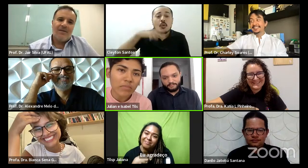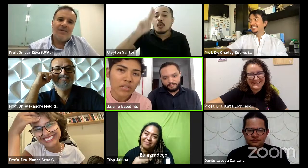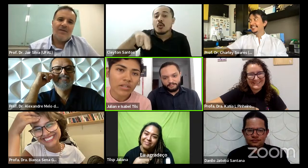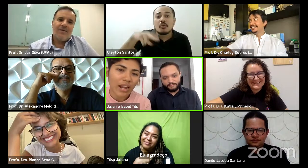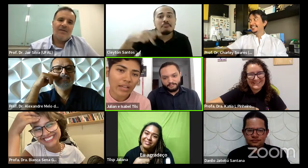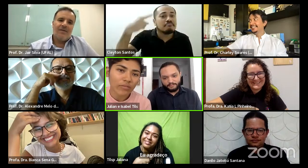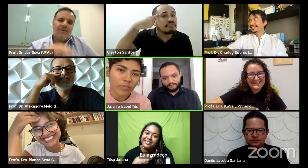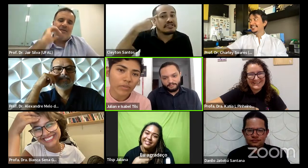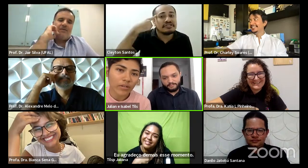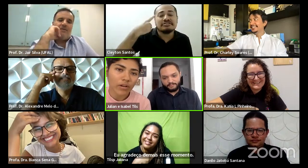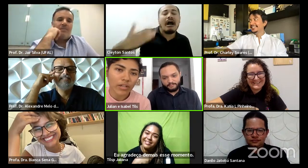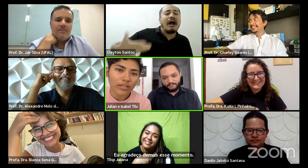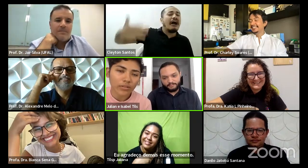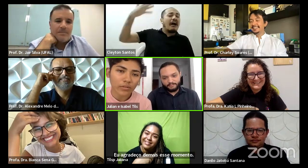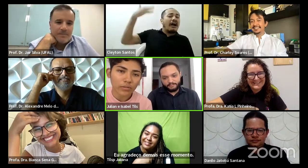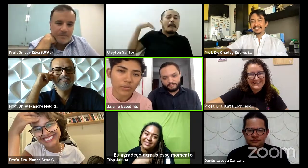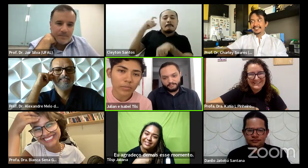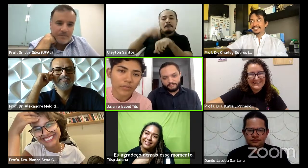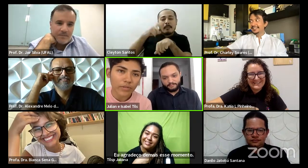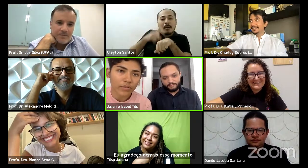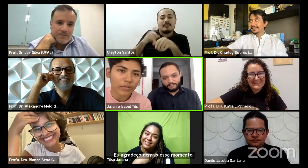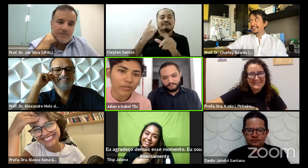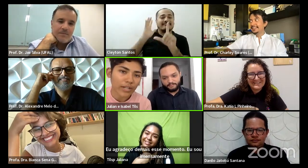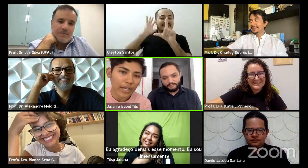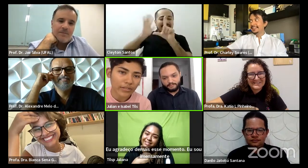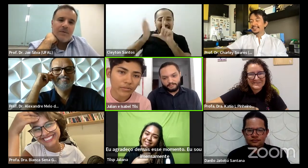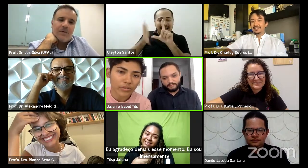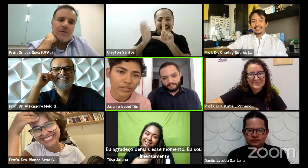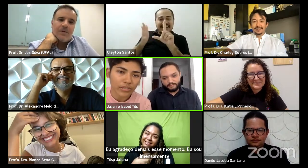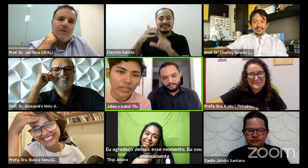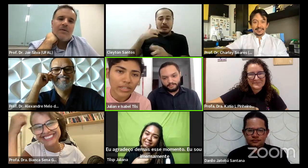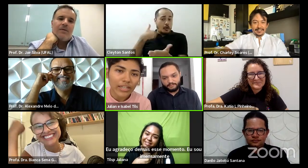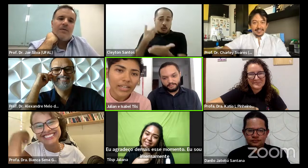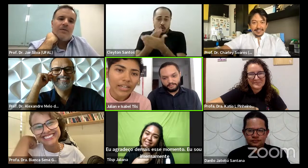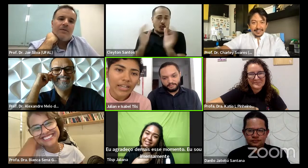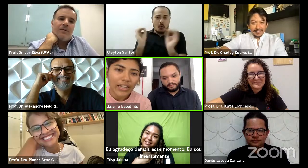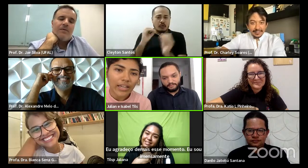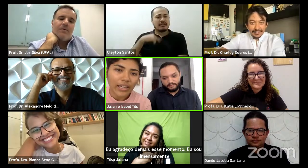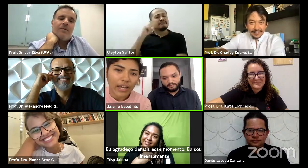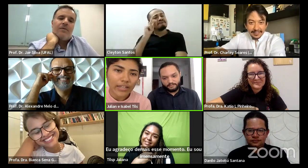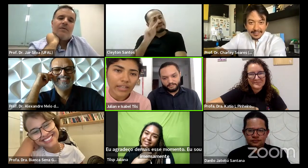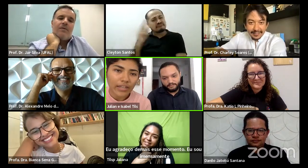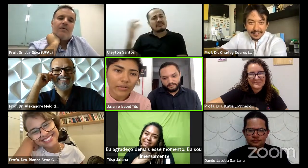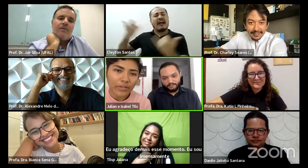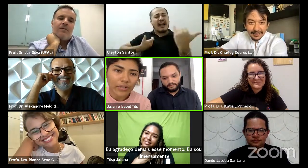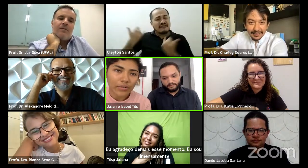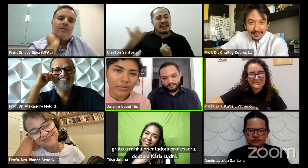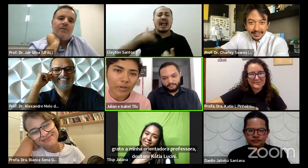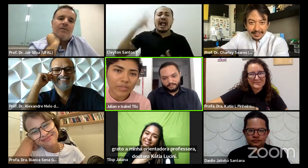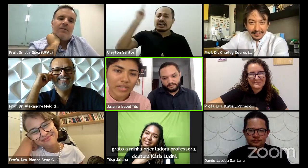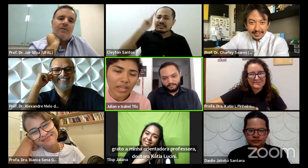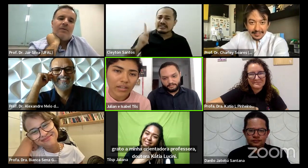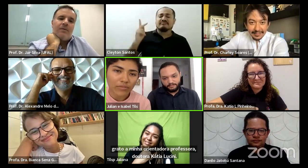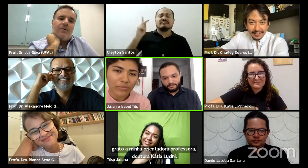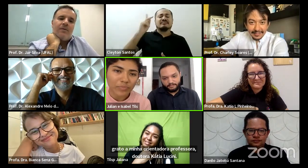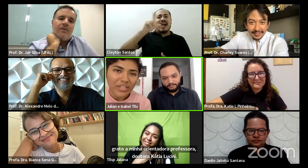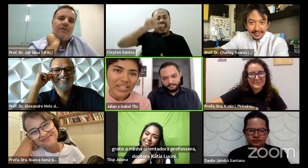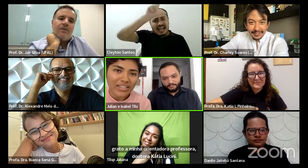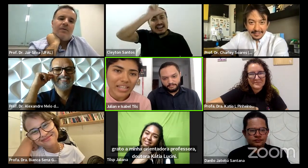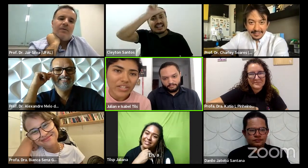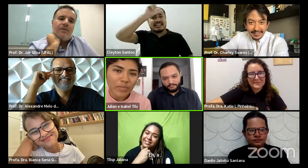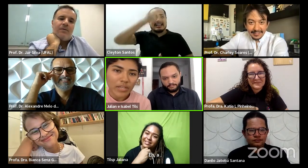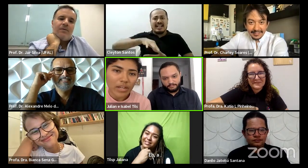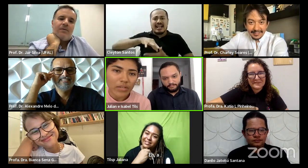Sou imensamente grato à minha coorientadora, professora doutora Kátia Lucy, a quem eu